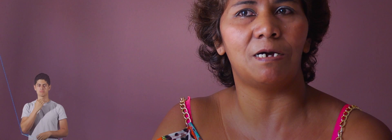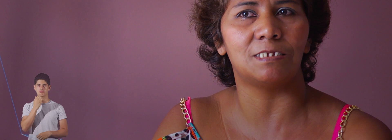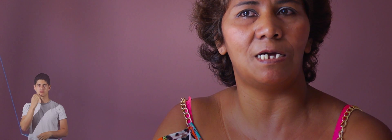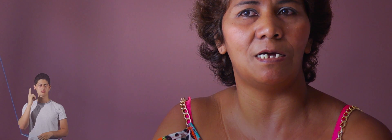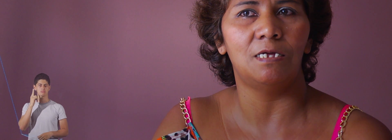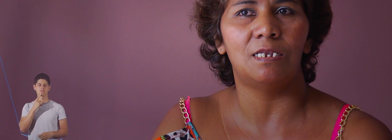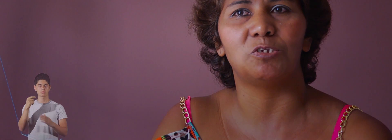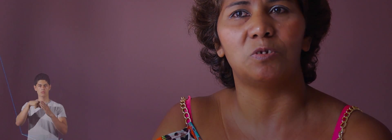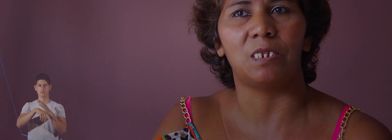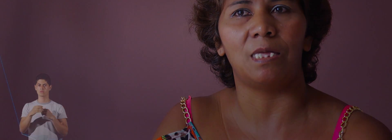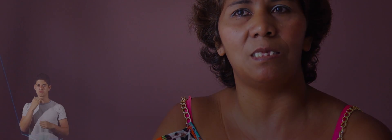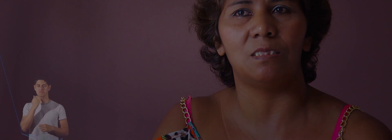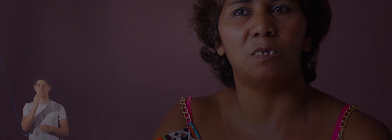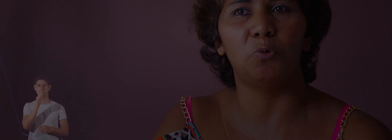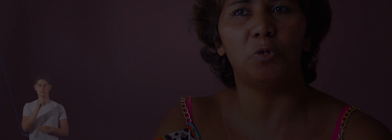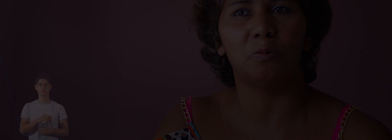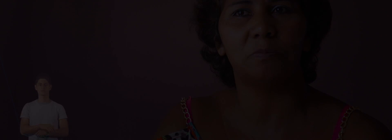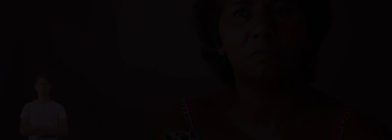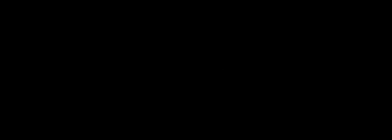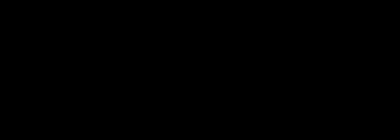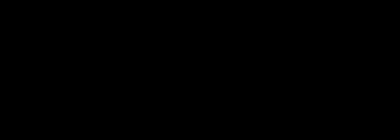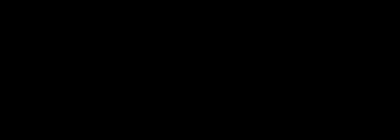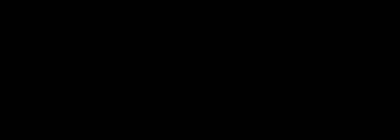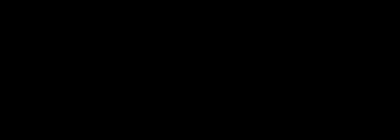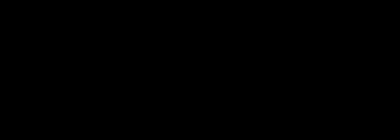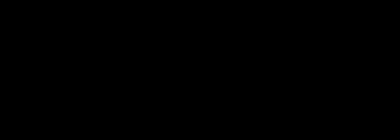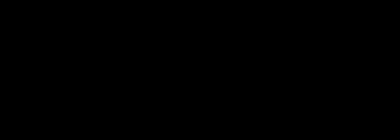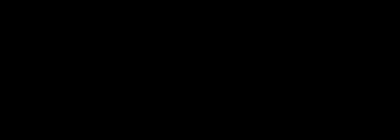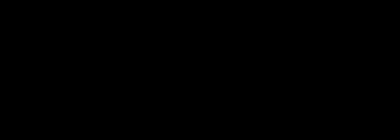en qué se basa la sordera de Julio.